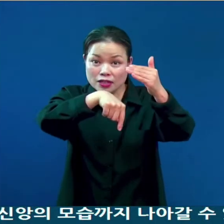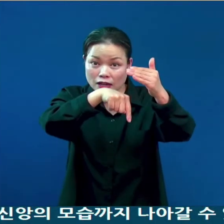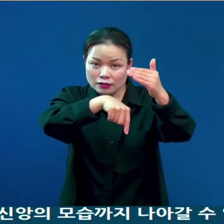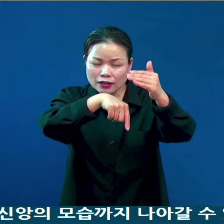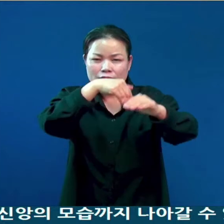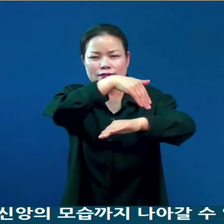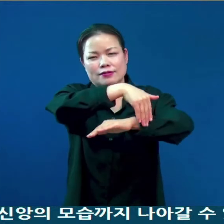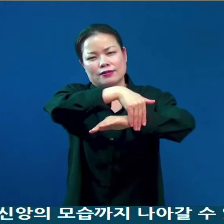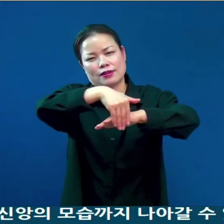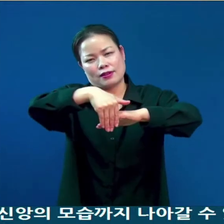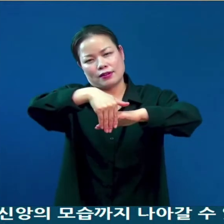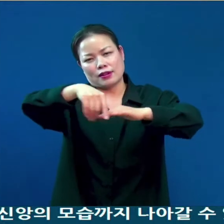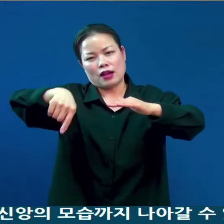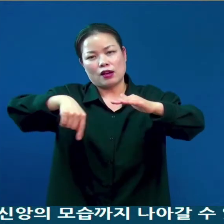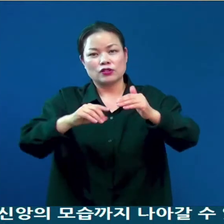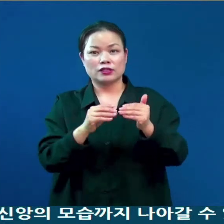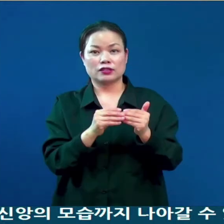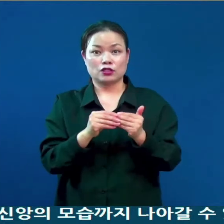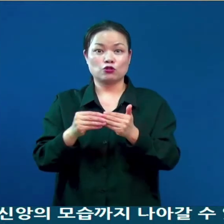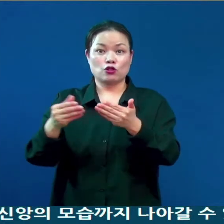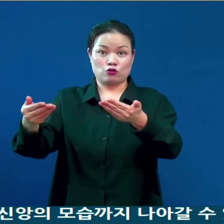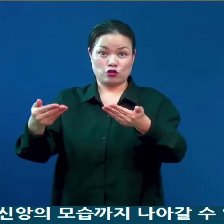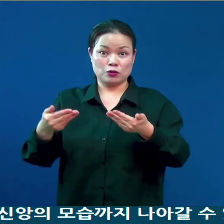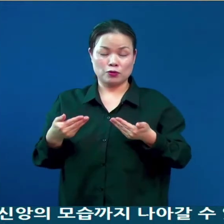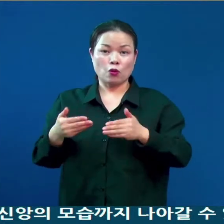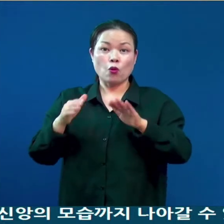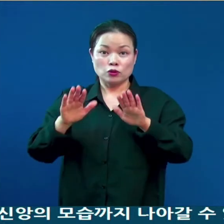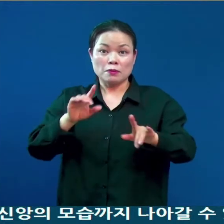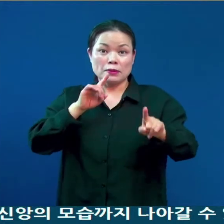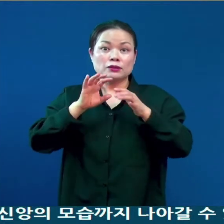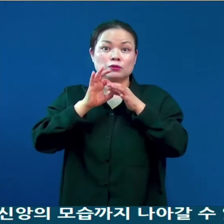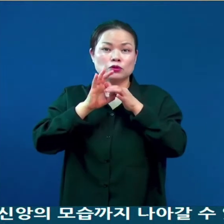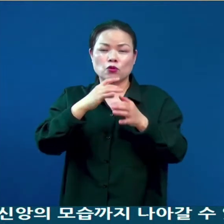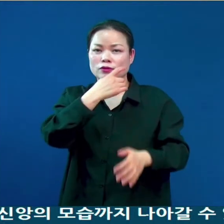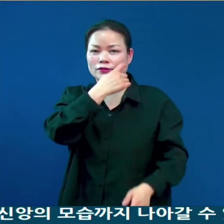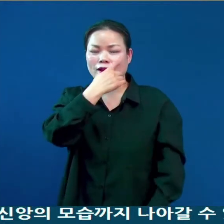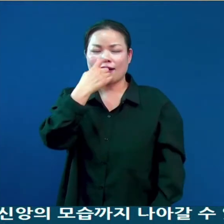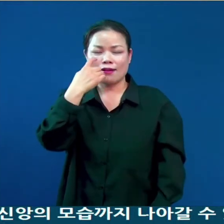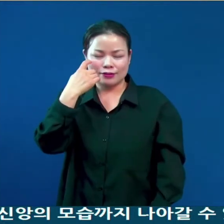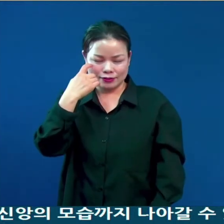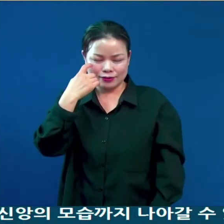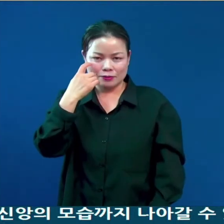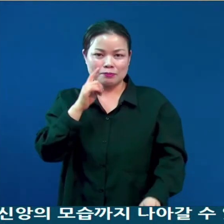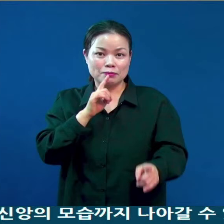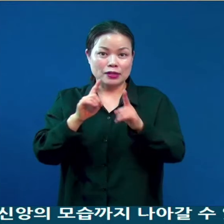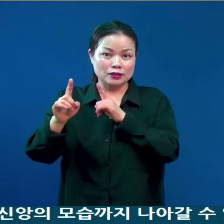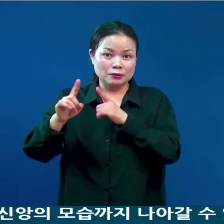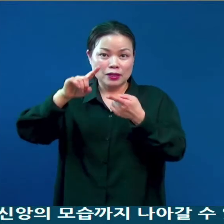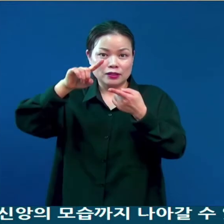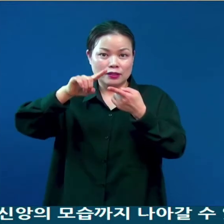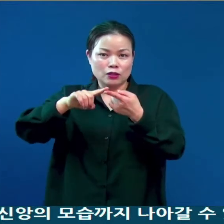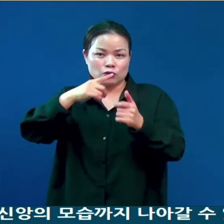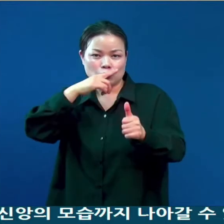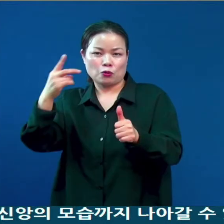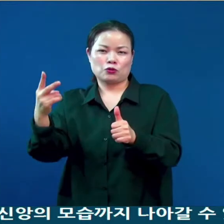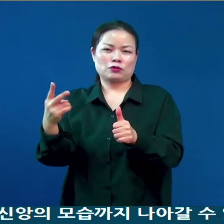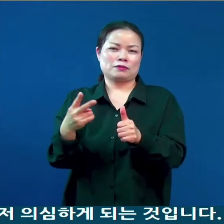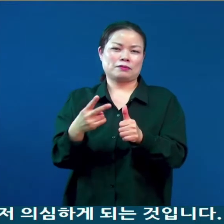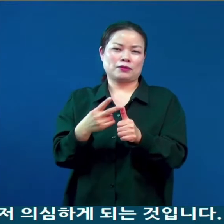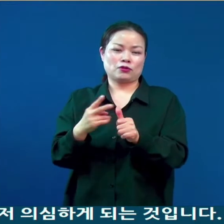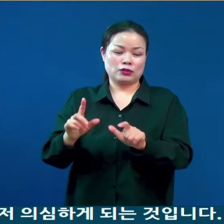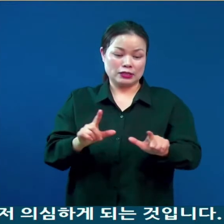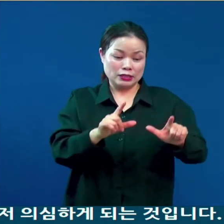계획과 섭리 가운데 인도해 가고 계심을 우리가 오늘 말씀을 통해서 확인하고 다시 한번 그 말씀에 우리가 도전받고 우리의